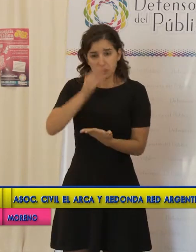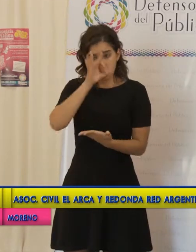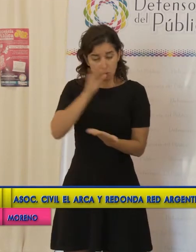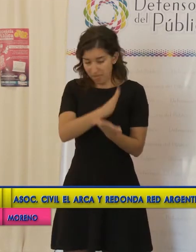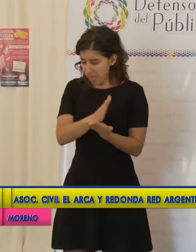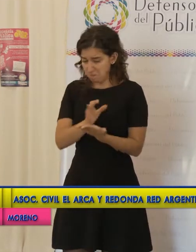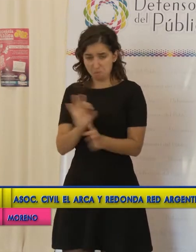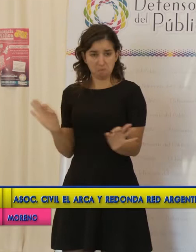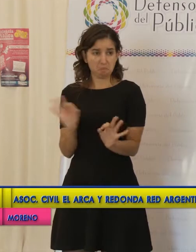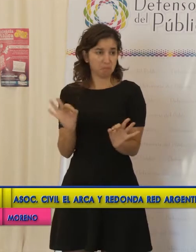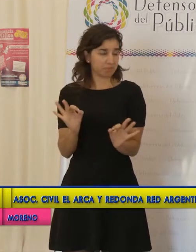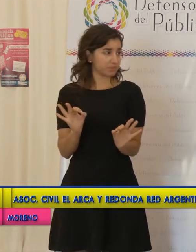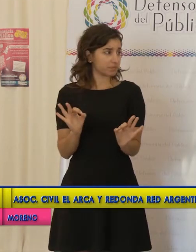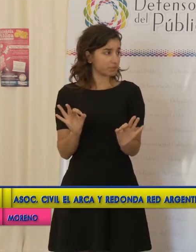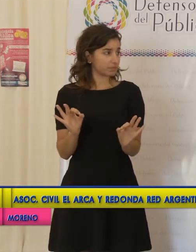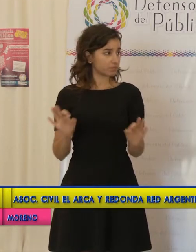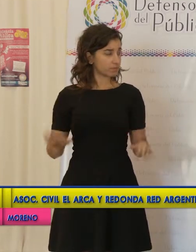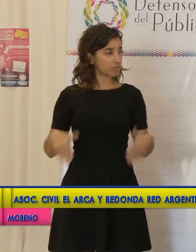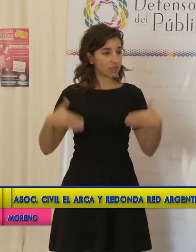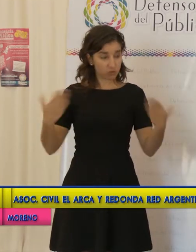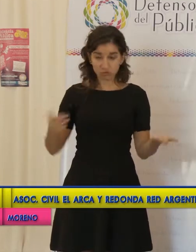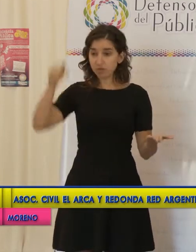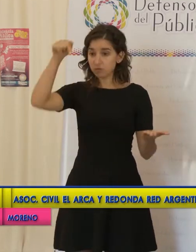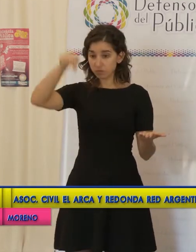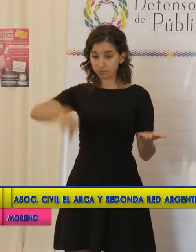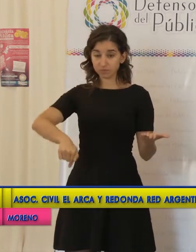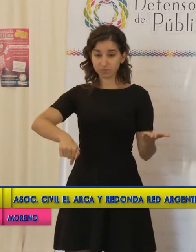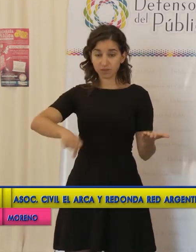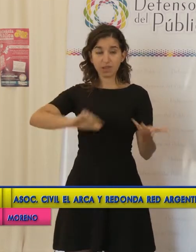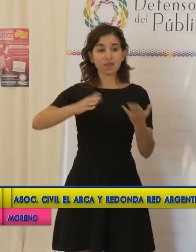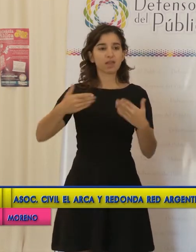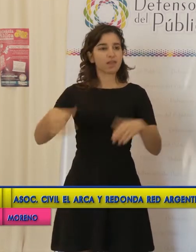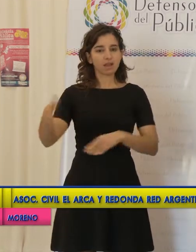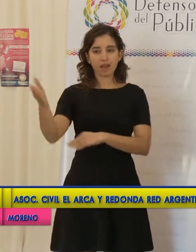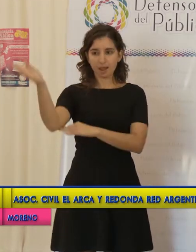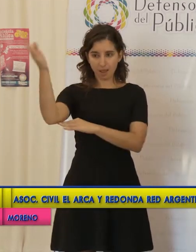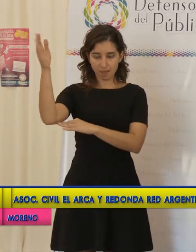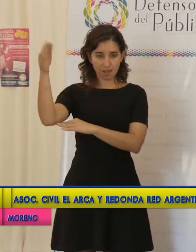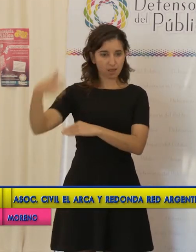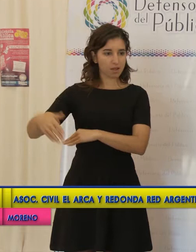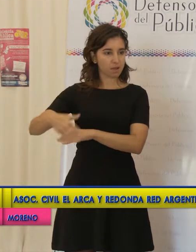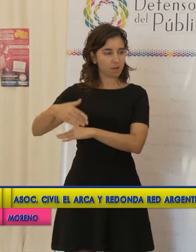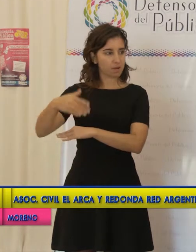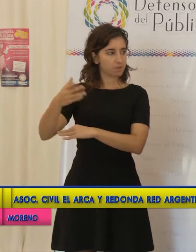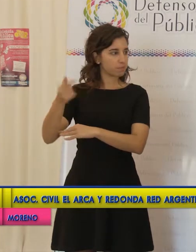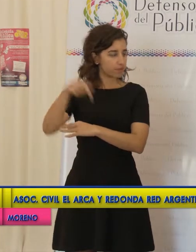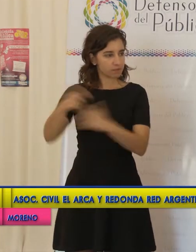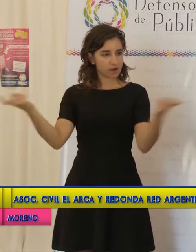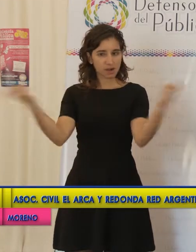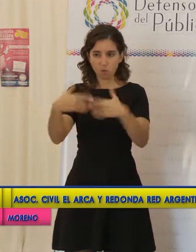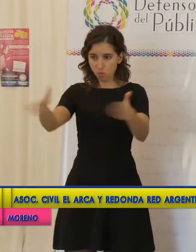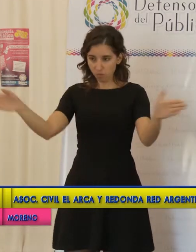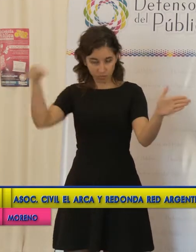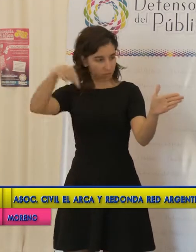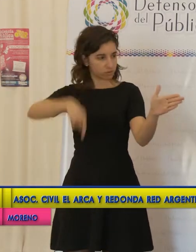nuestros derechos. Entonces, bueno, el desafío es eso, es seguir con las audiencias por las otras provincias